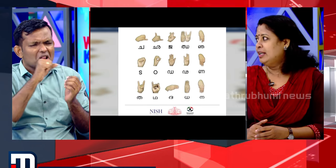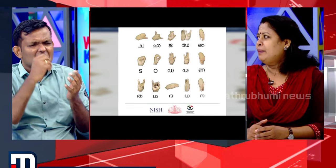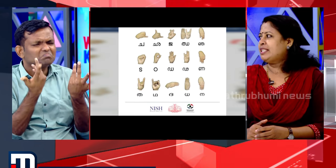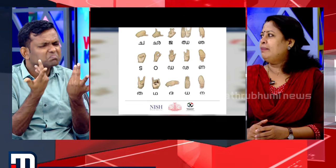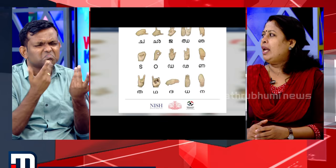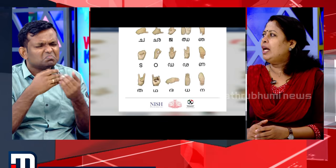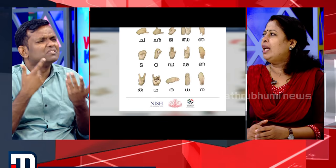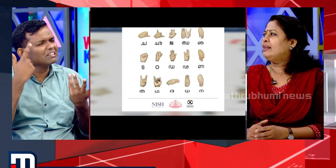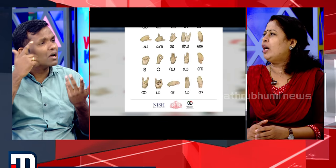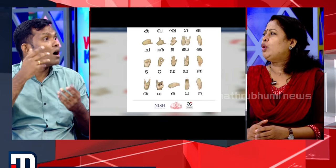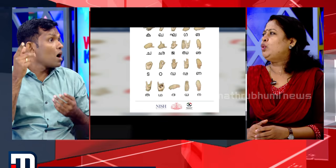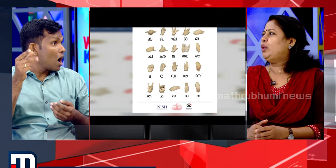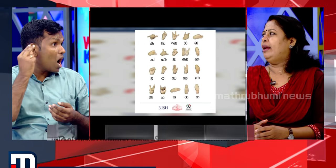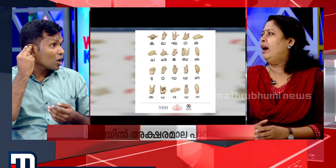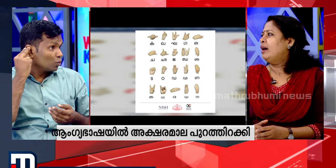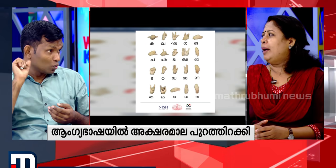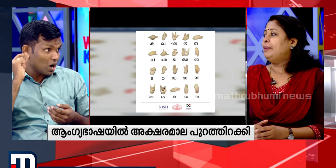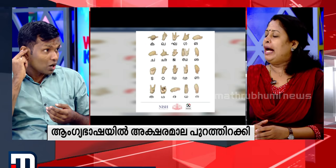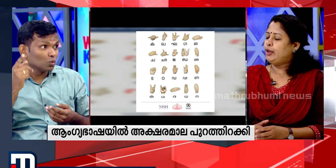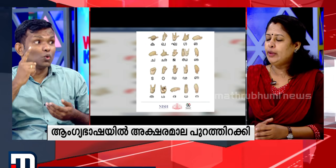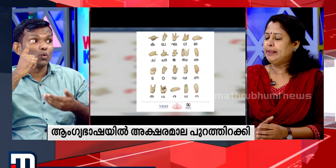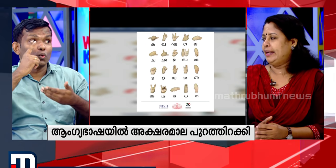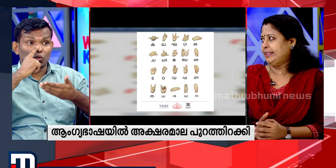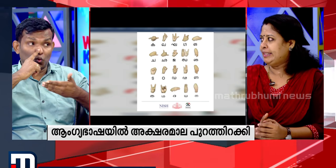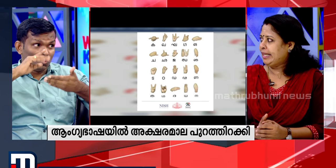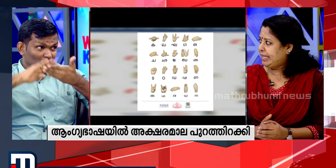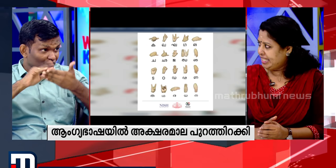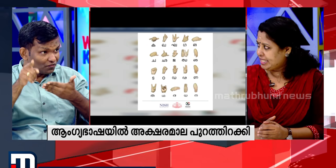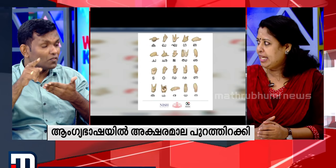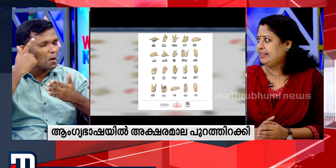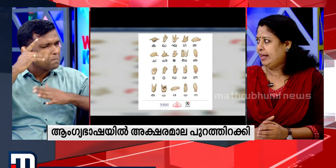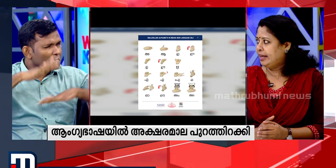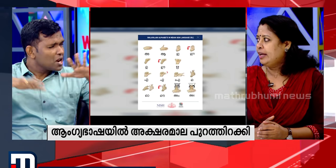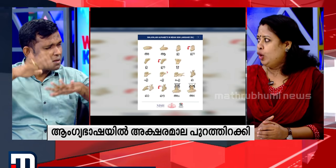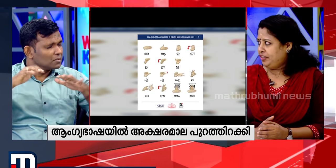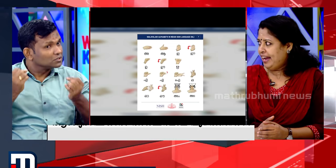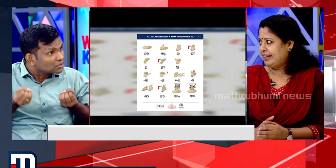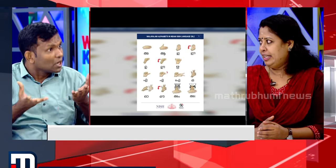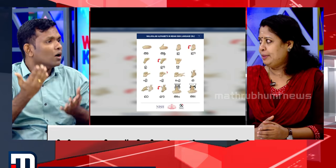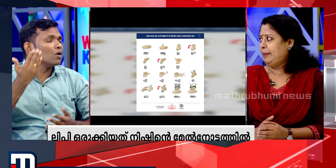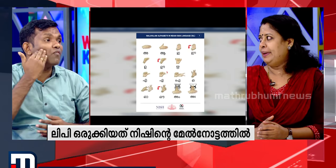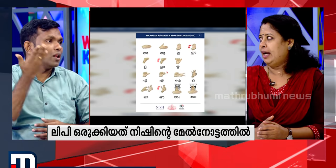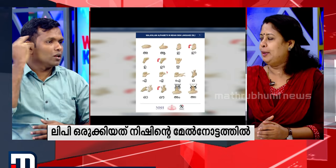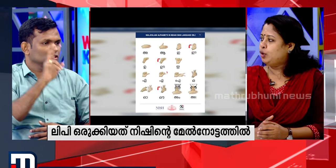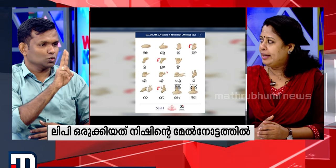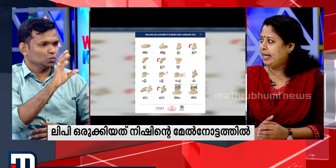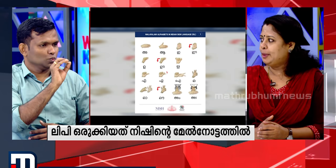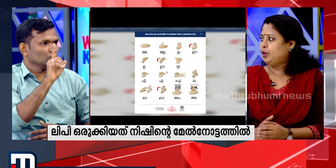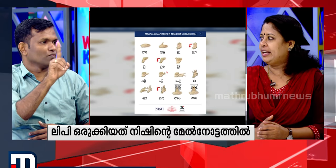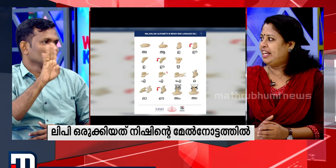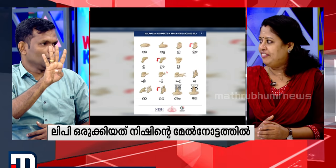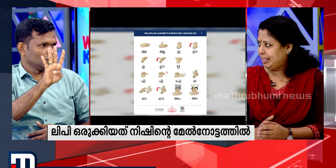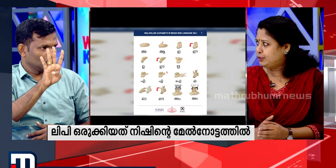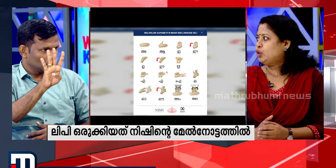ഉണ്ട്, പക്ഷേ മലയാളത്തിന് അങ്ങനെ ഒന്നുമില്ല. അപ്പം അരുൺ എന്ന് പറഞ്ഞിട്ട് ഞങ്ങളുടെ നിഷിലെ തന്നെ ഒരു ഫാക്കൽറ്റി മെമ്പറാണ്.